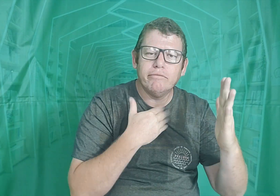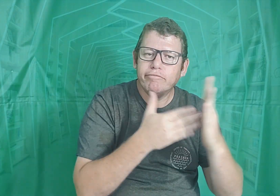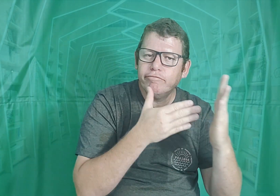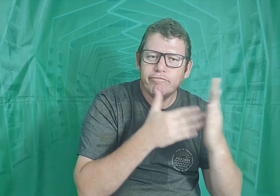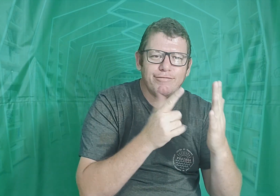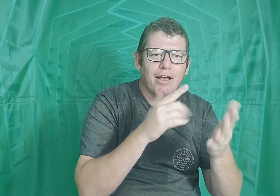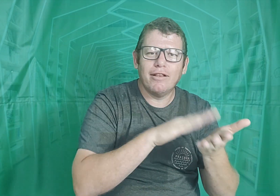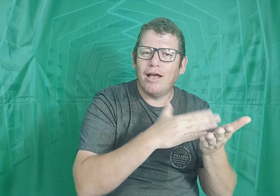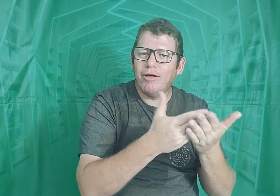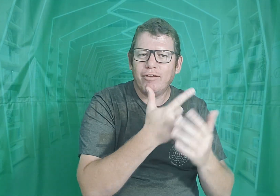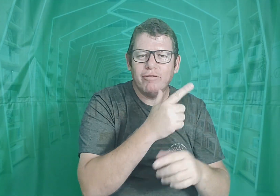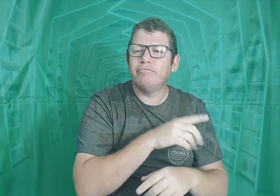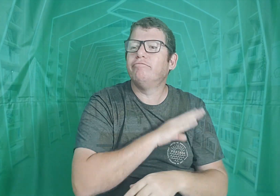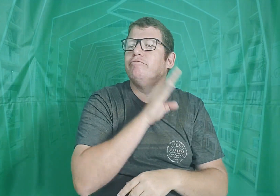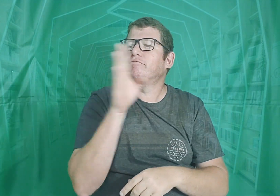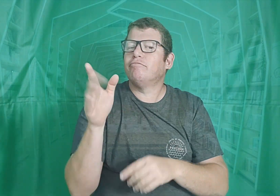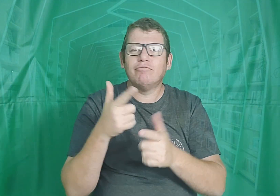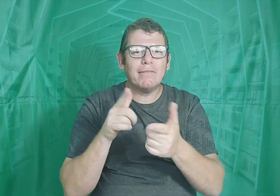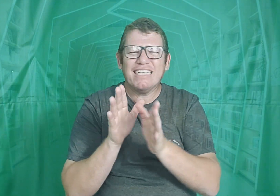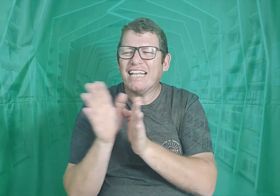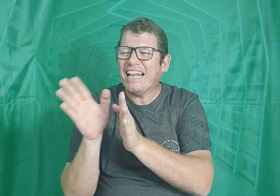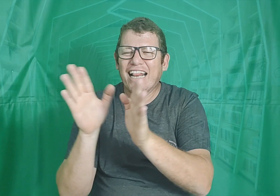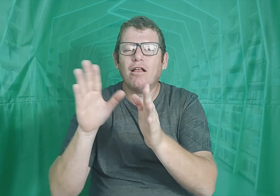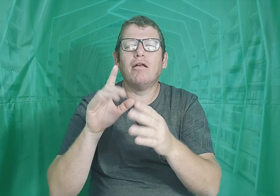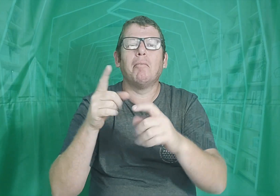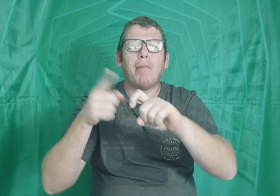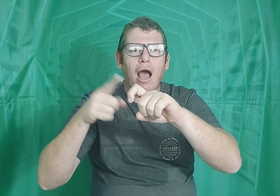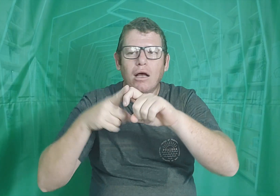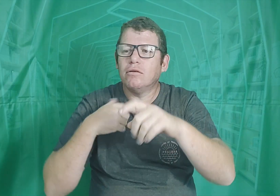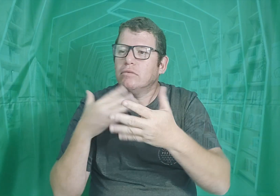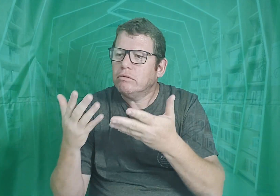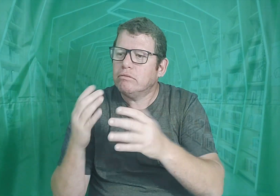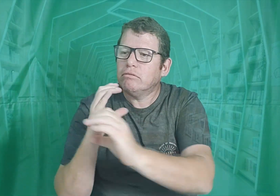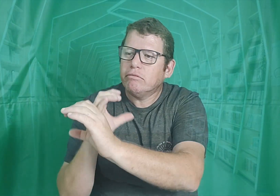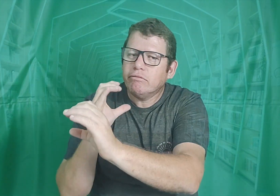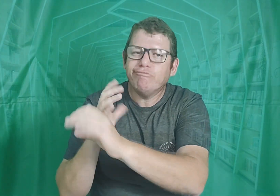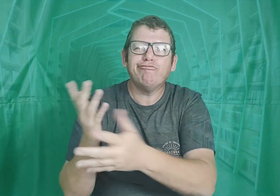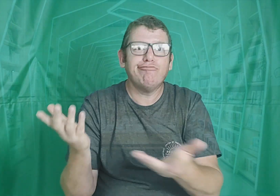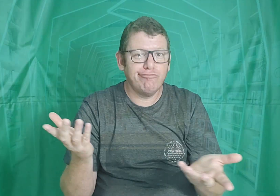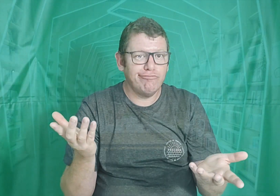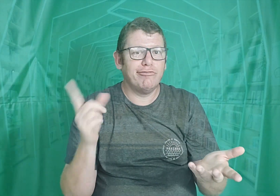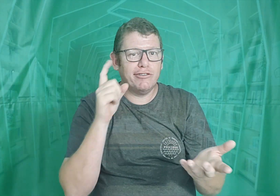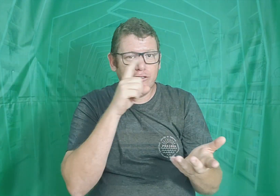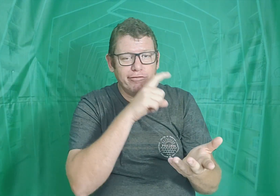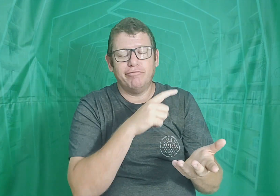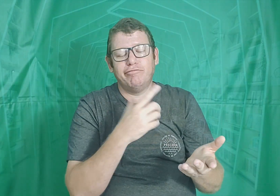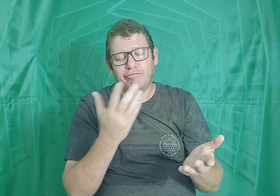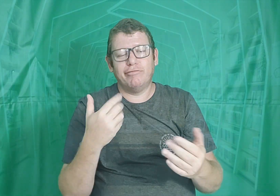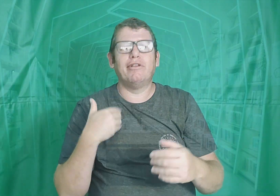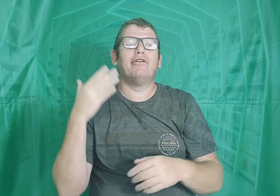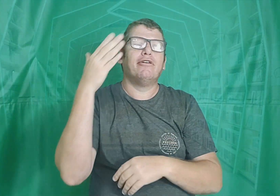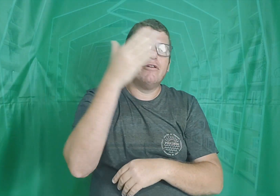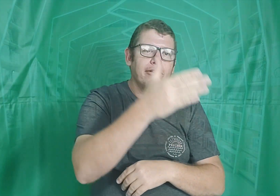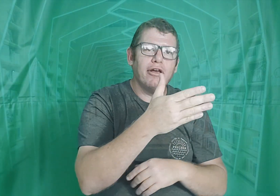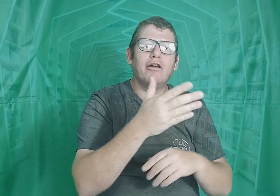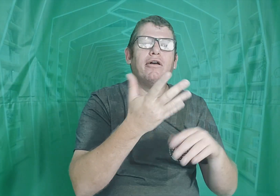fórum não há acessibilidade. Em consultas médicas, a comunicação é limitada. Em qualquer outro local, como lojas